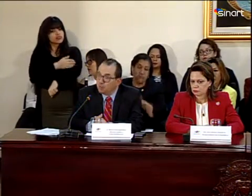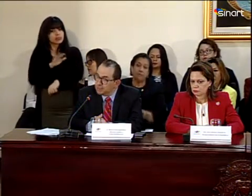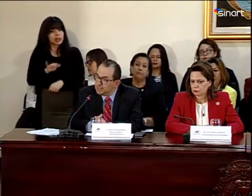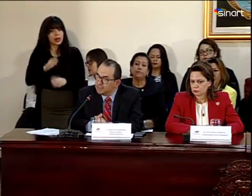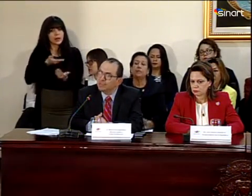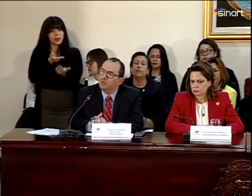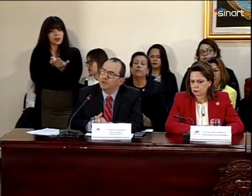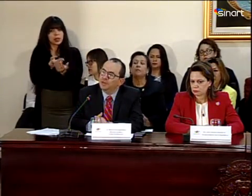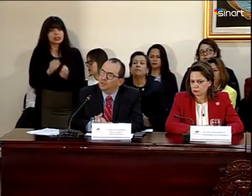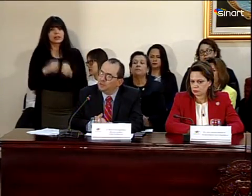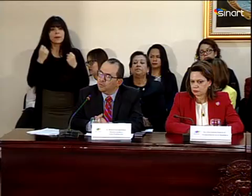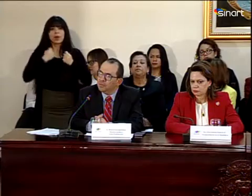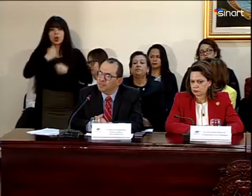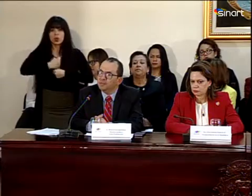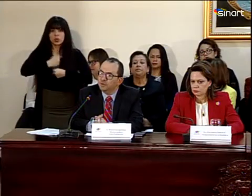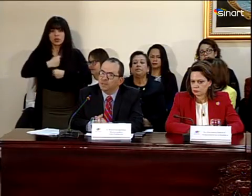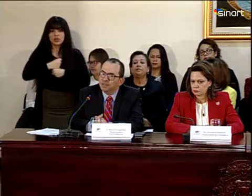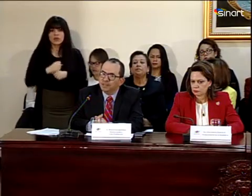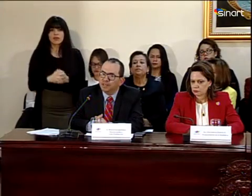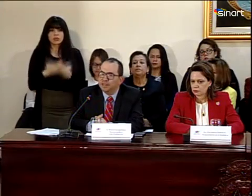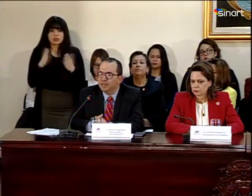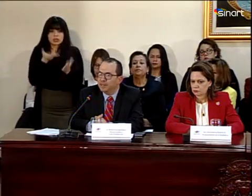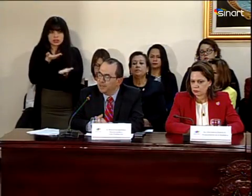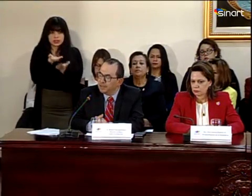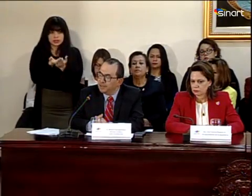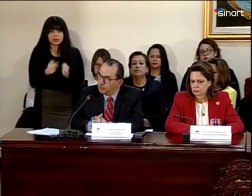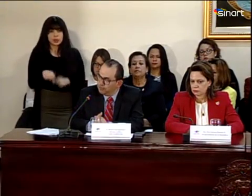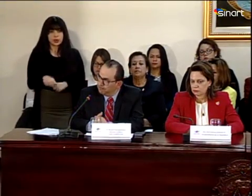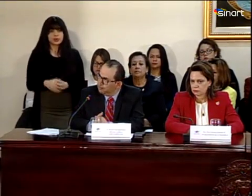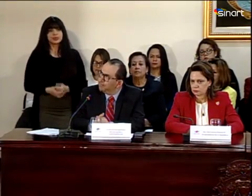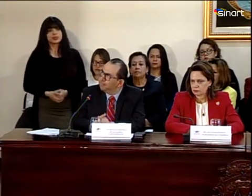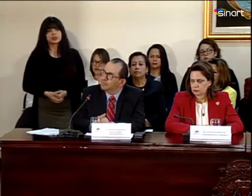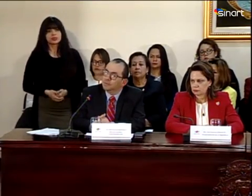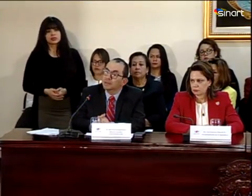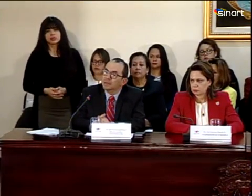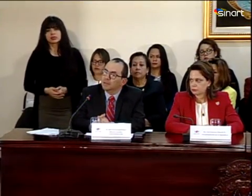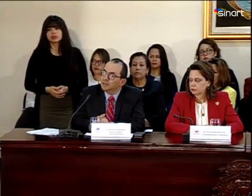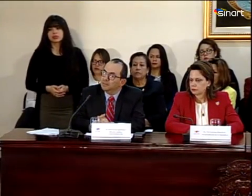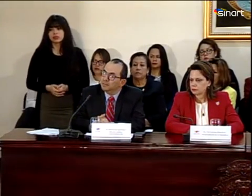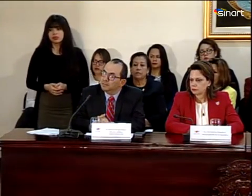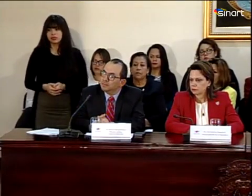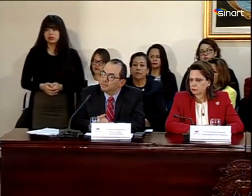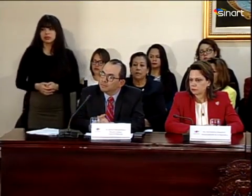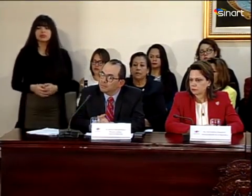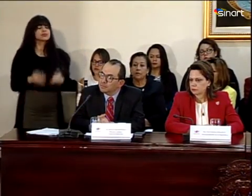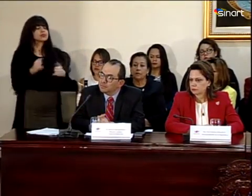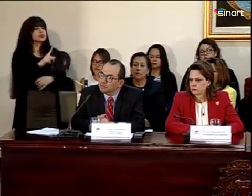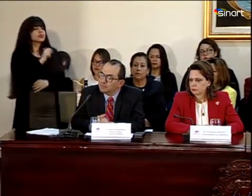esta propuesta del Poder Ejecutivo que se ha sido planteada el día de hoy. Ministro, perdón.